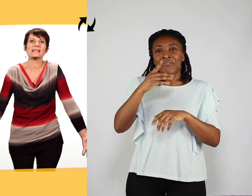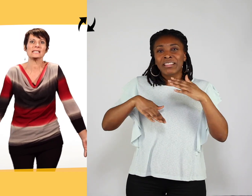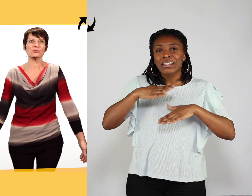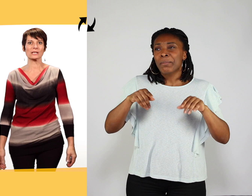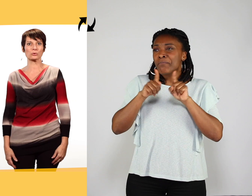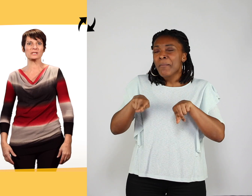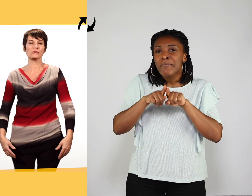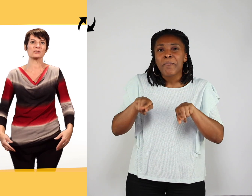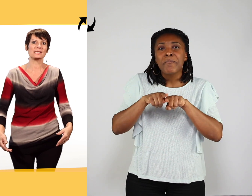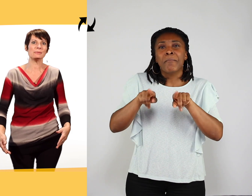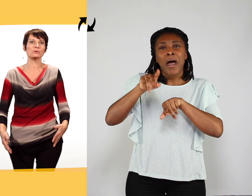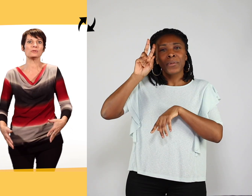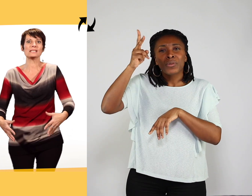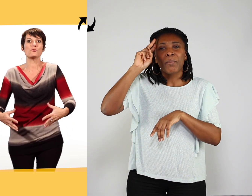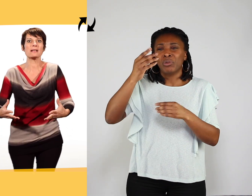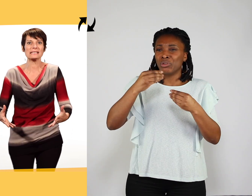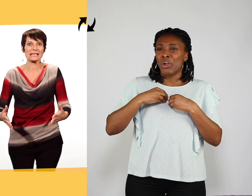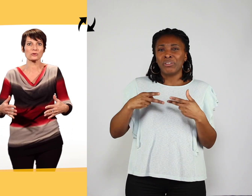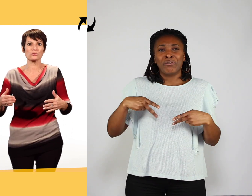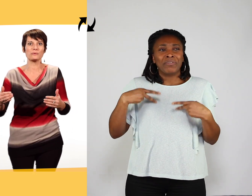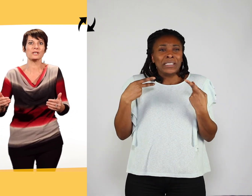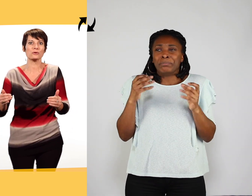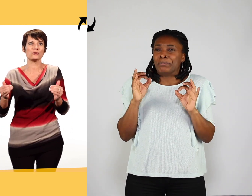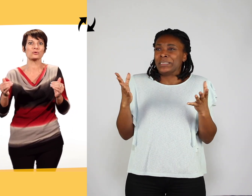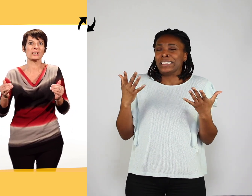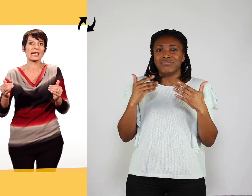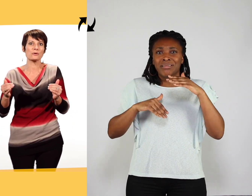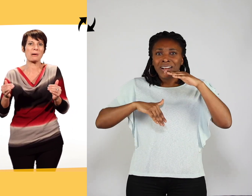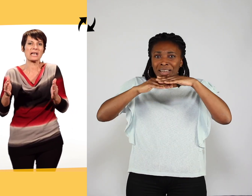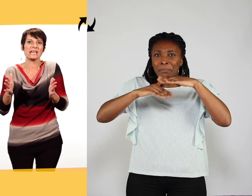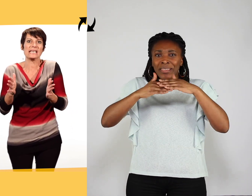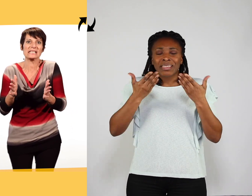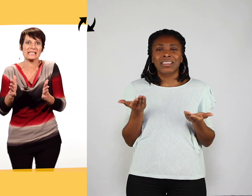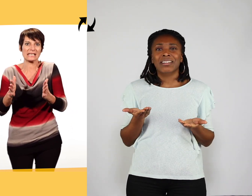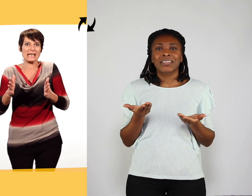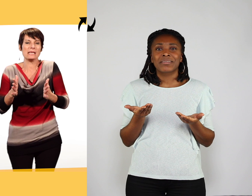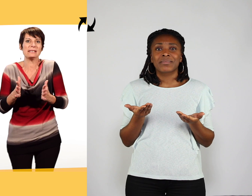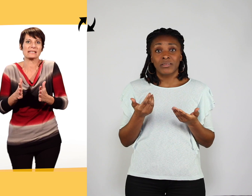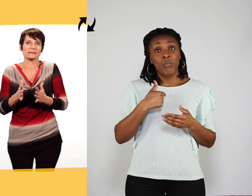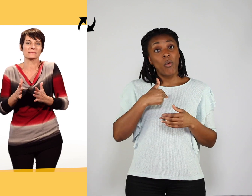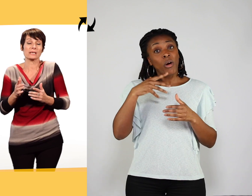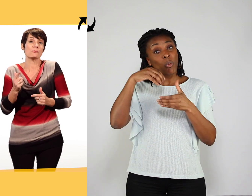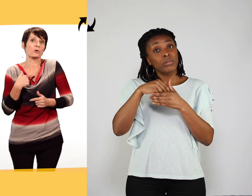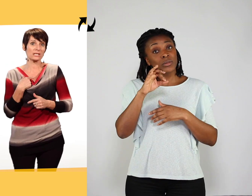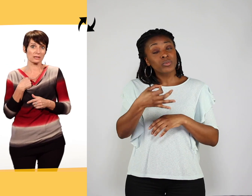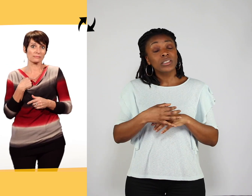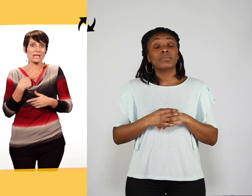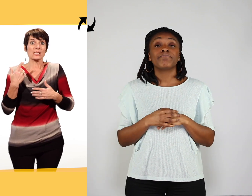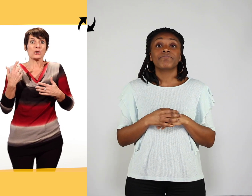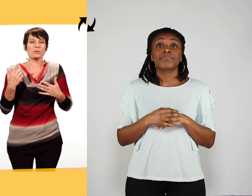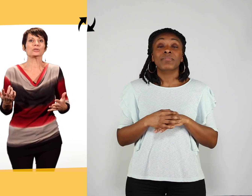êtes fatigué de cette routine, de ces habitudes qui vous maintiennent dans une vie que vous jugez quelque part étriquée, limitée. Et moi